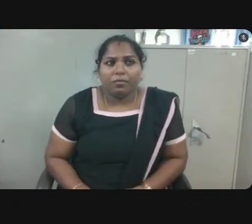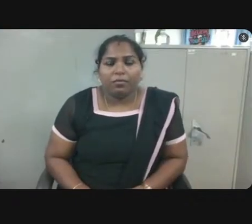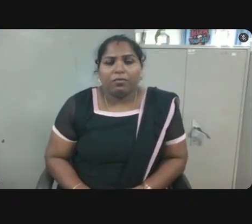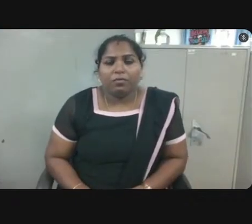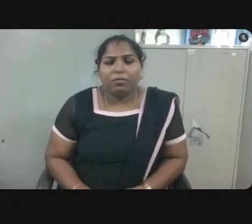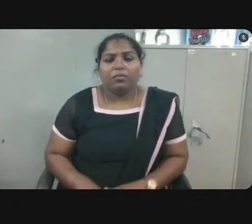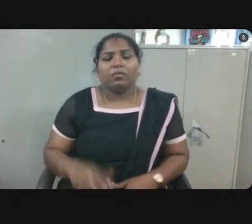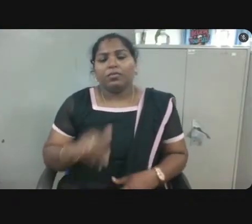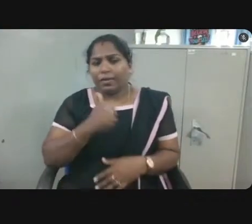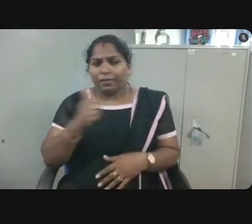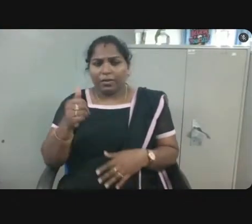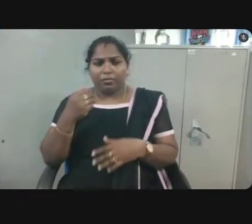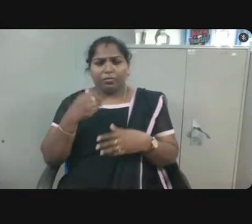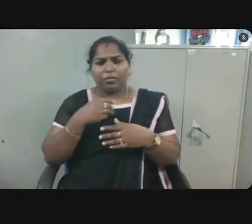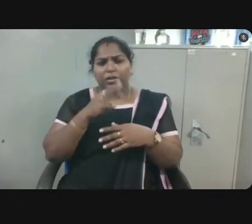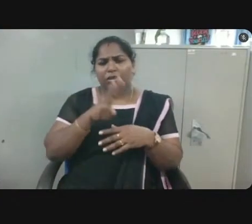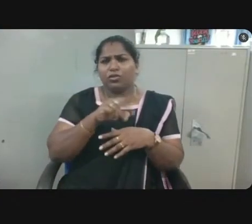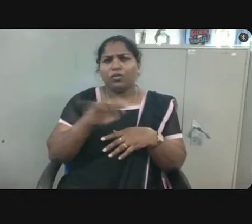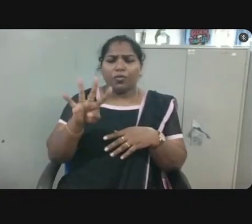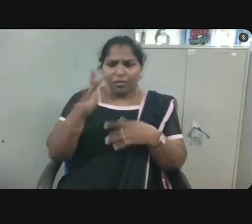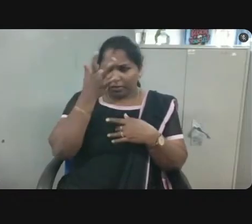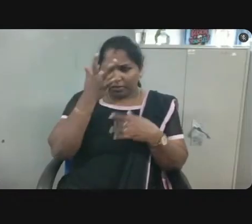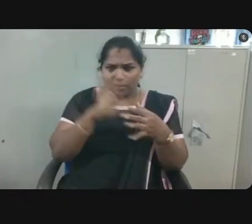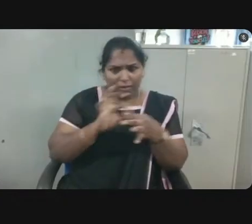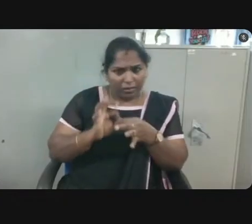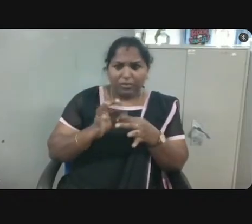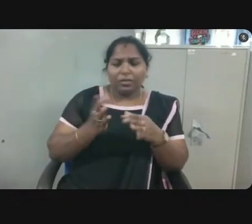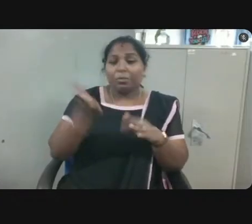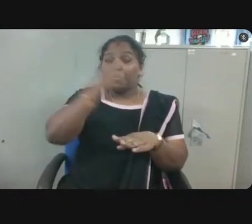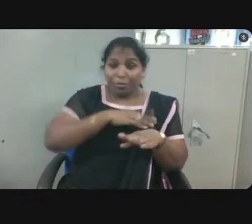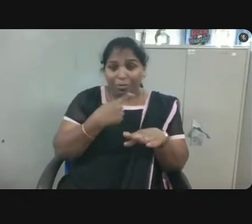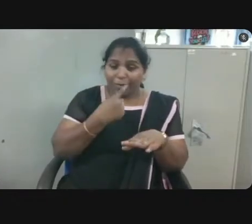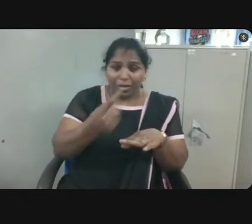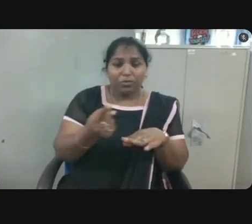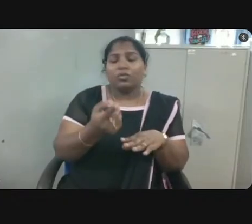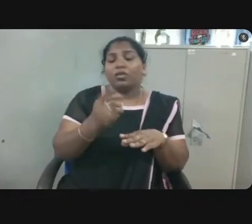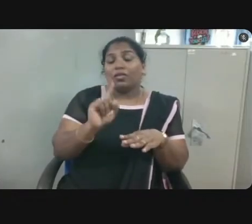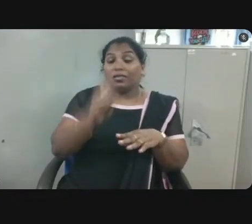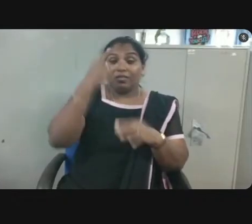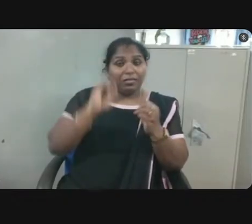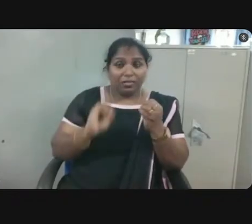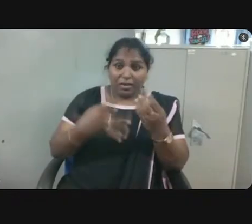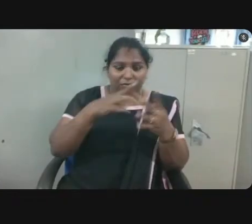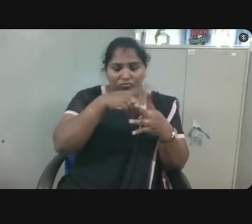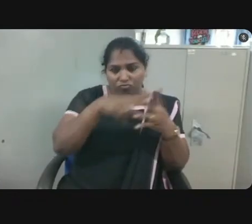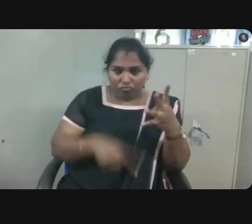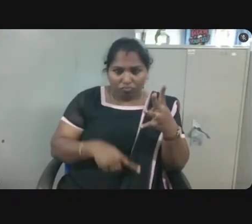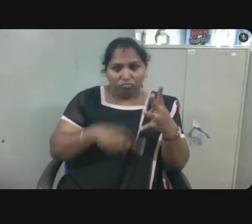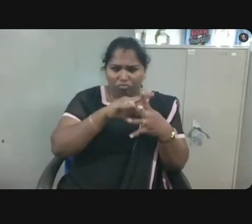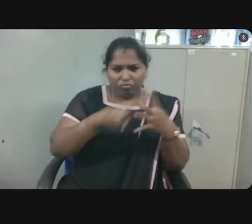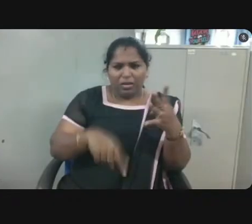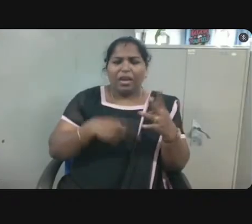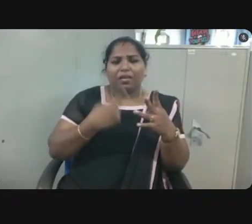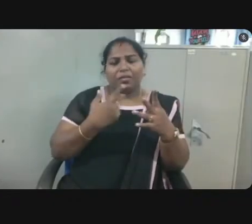3-4 അസുഖങ്ങളെ കുറിച്ച് നമ്മൾ അന്ന് ആദ്യം പറഞ്ഞിരുന്നല്ലോ. ബെക്കർ മസ്കുലർ ഡിസ്ട്രോഫി, ലിംഗഡൽ മസ്കുലർ ഡിസ്ട്രോഫി, ഫേഷ്യൽ സ്കാപ്പുലർ മസ്കുലർ